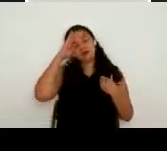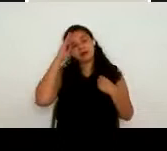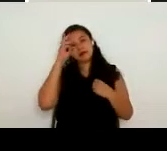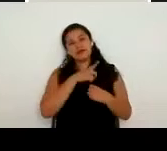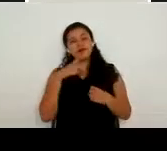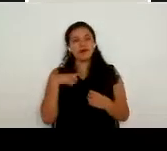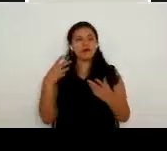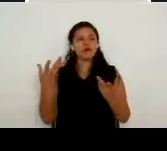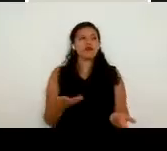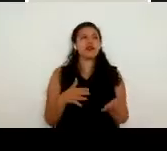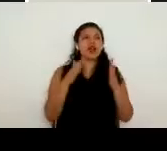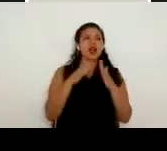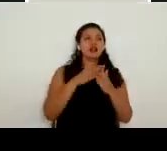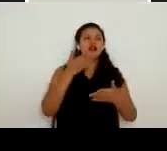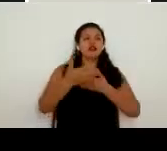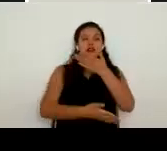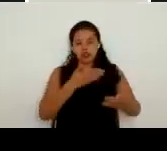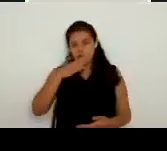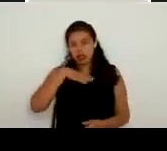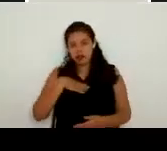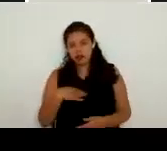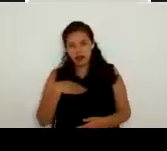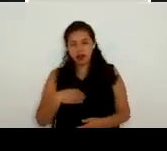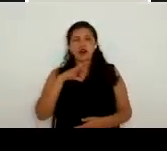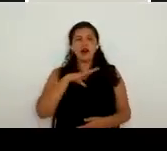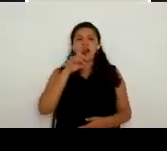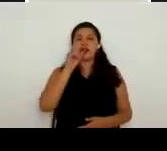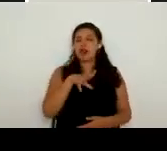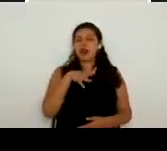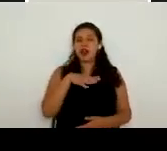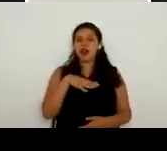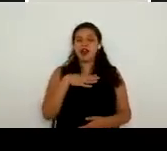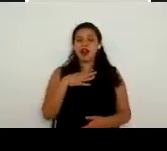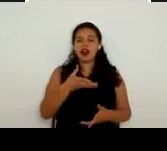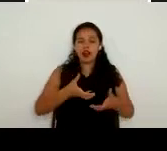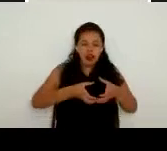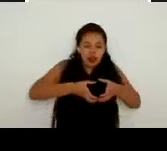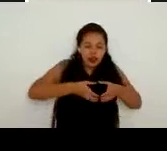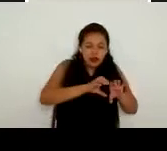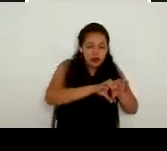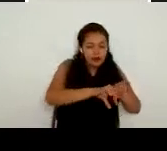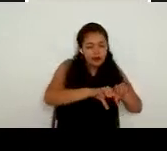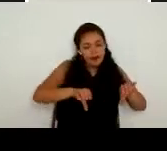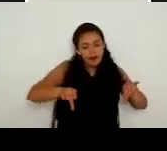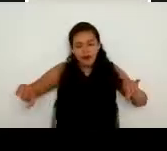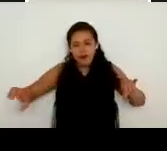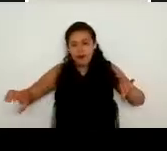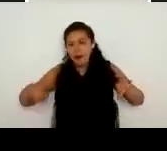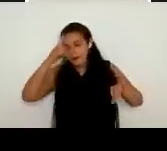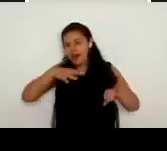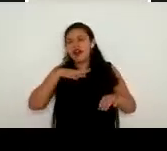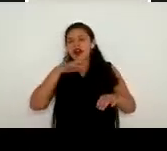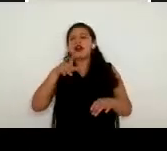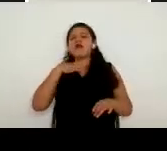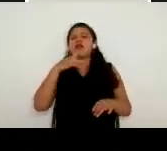servicios sanitarios verdad si hay de nadie hay desagües los servicios públicos